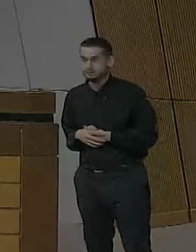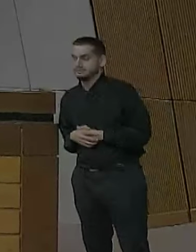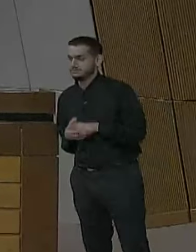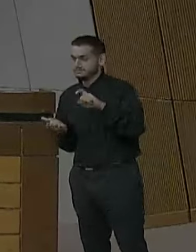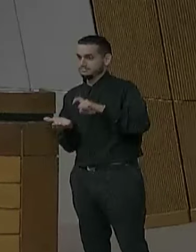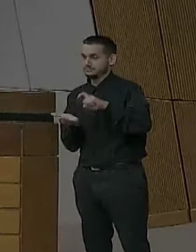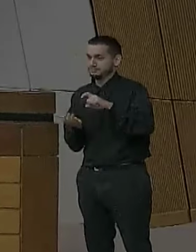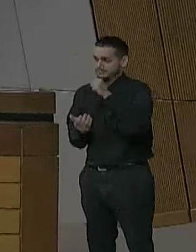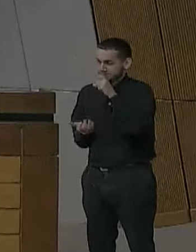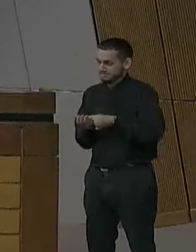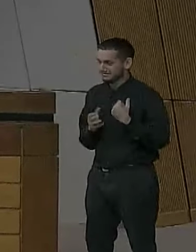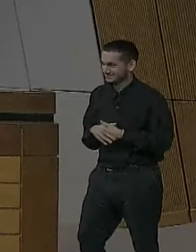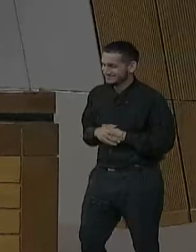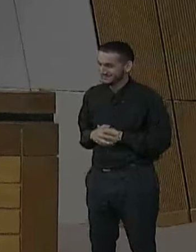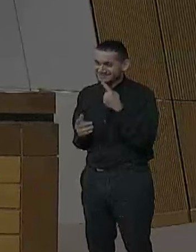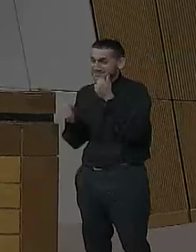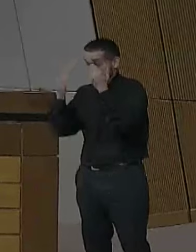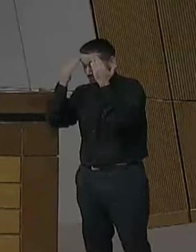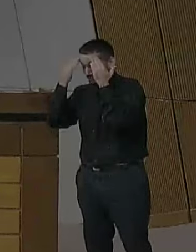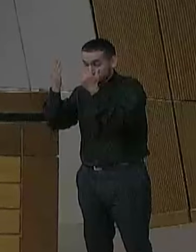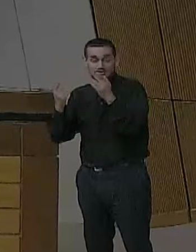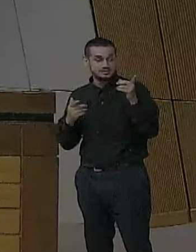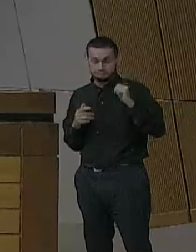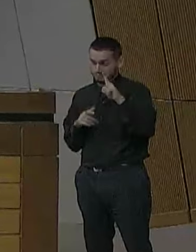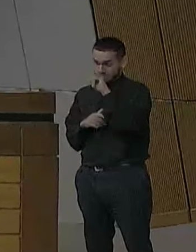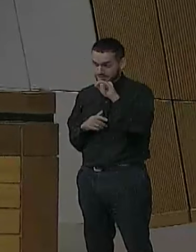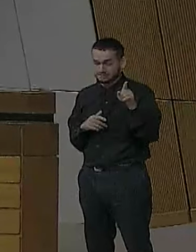No sé si, ahí sí. Muchas gracias, Liz.